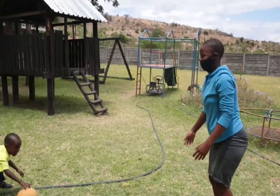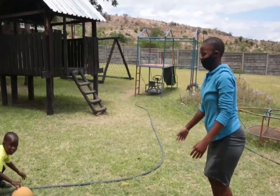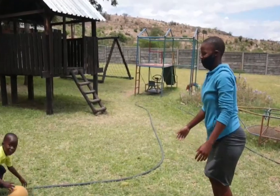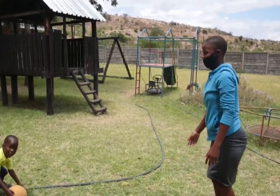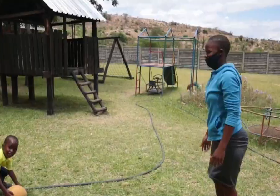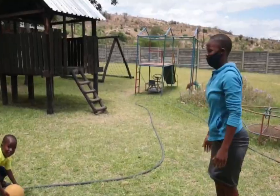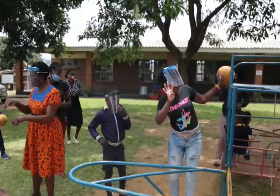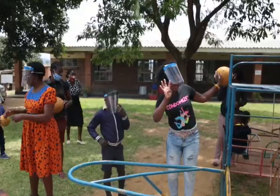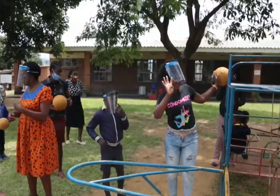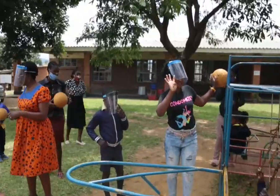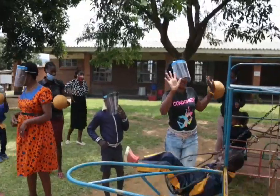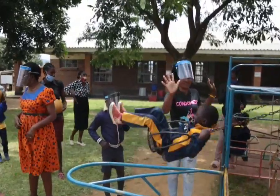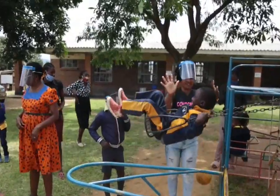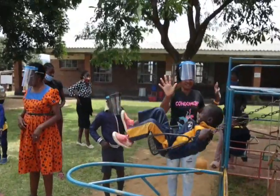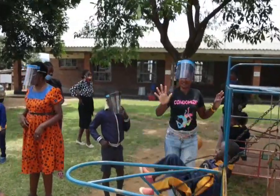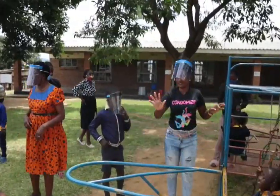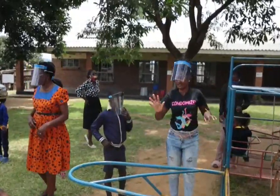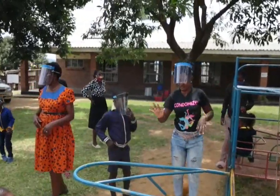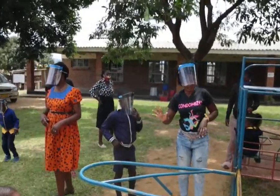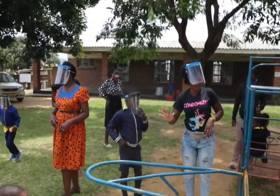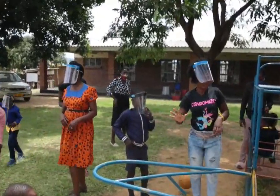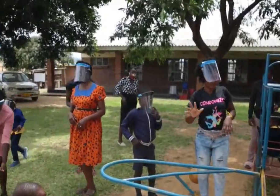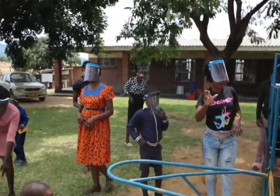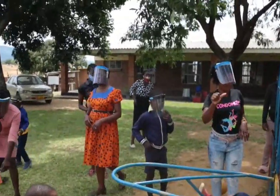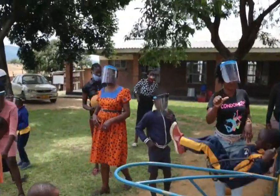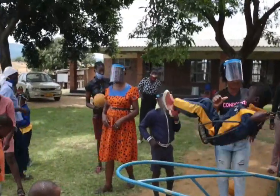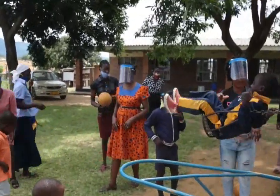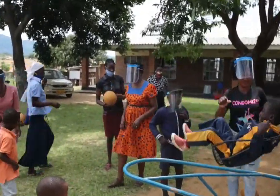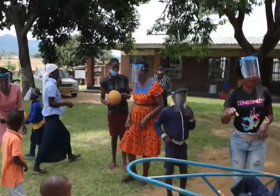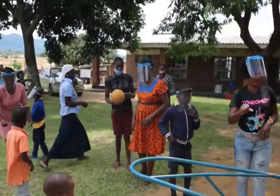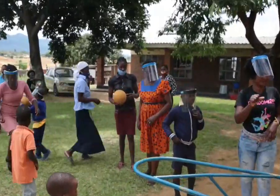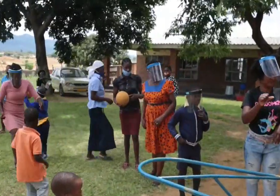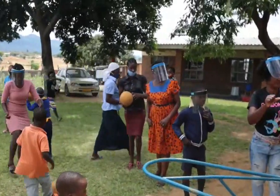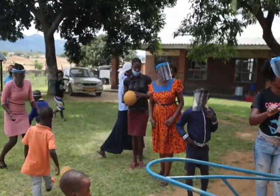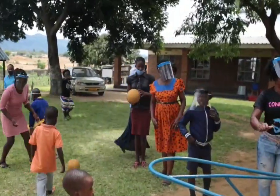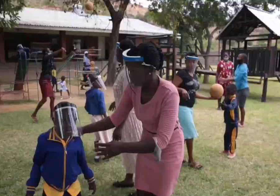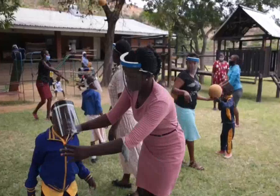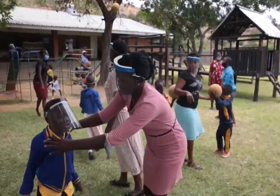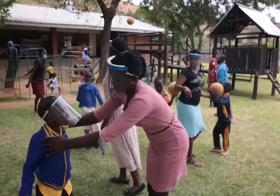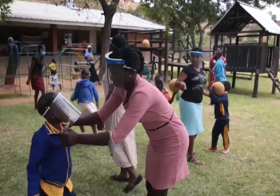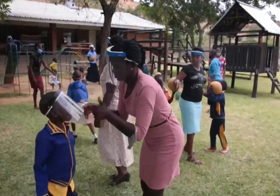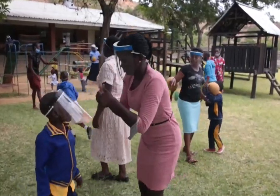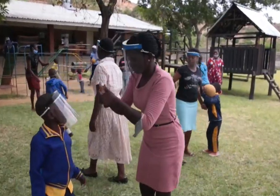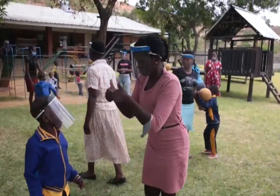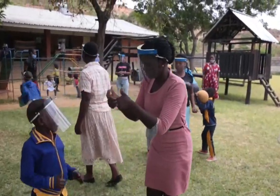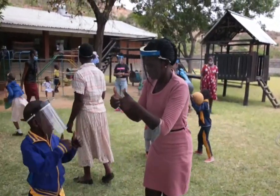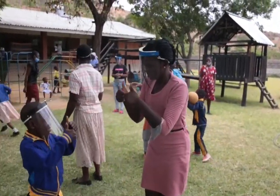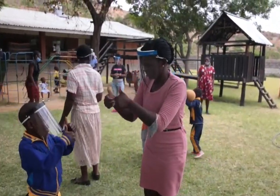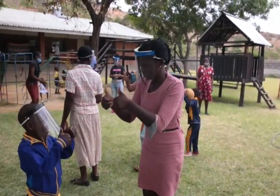Un verdadero tabú que escuelas especializadas como la de la ciudad de Mutare en el este de Zimbabue quieren romper. Allí decenas de